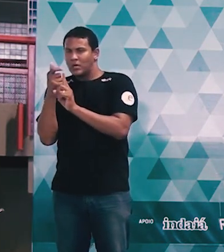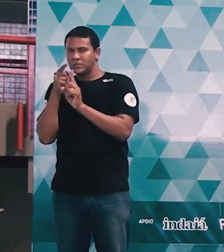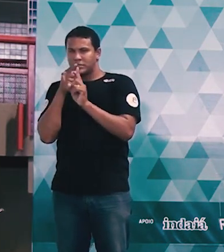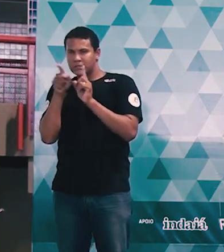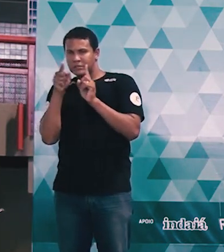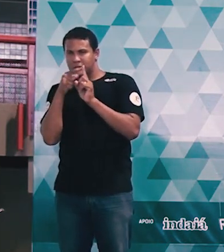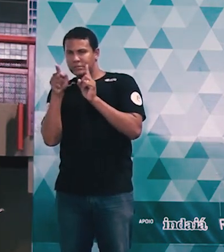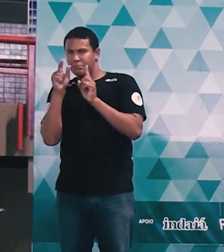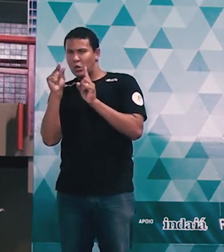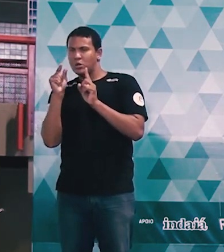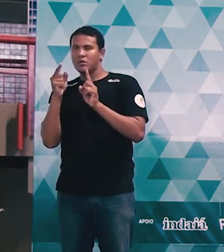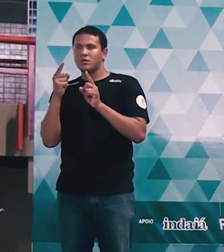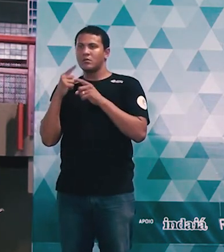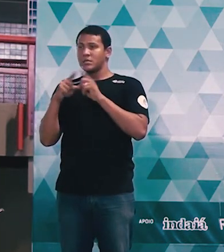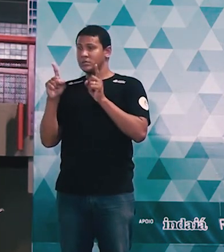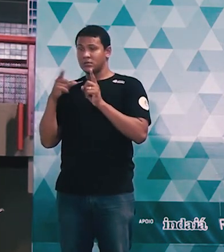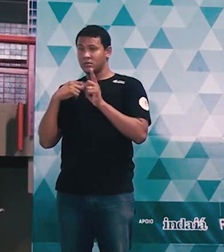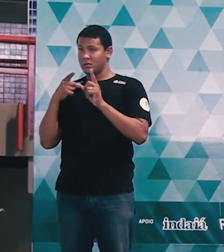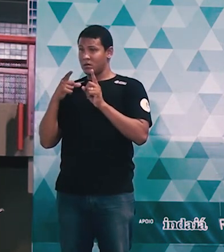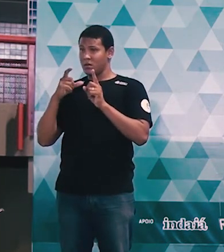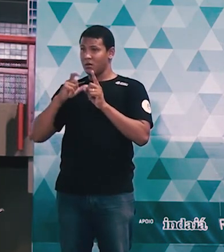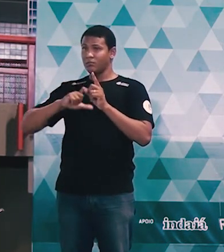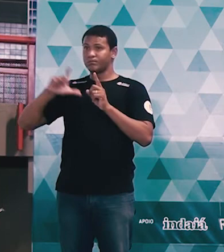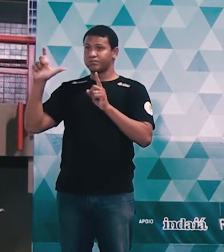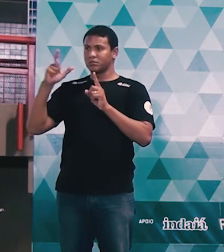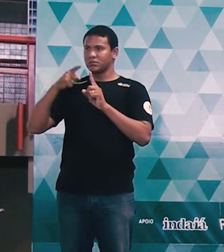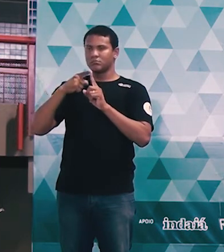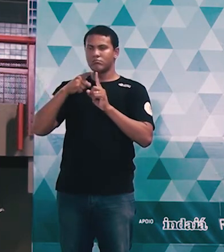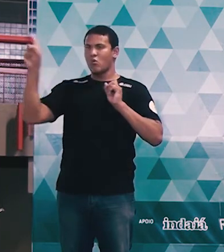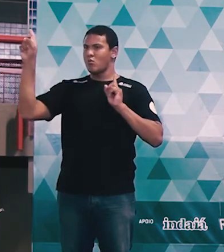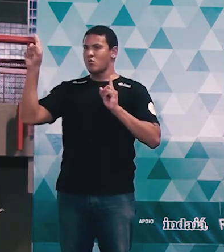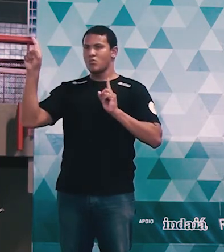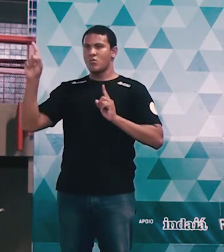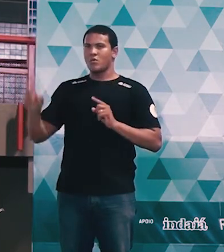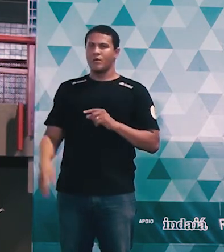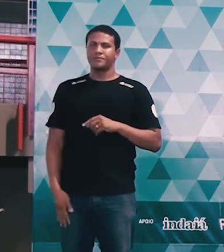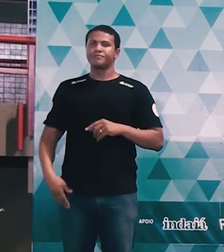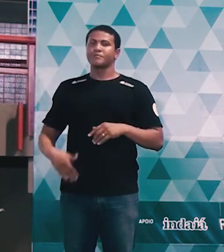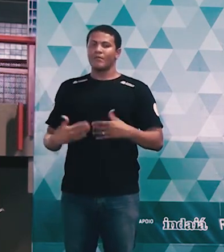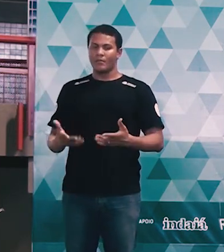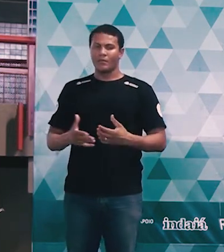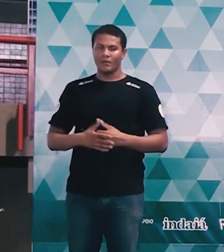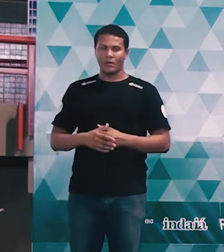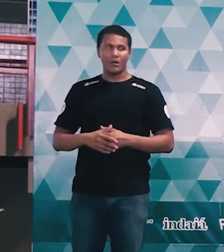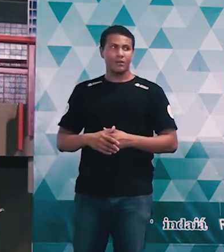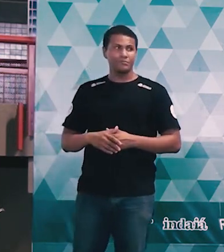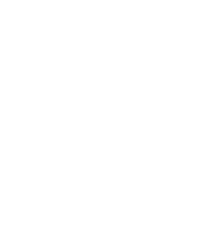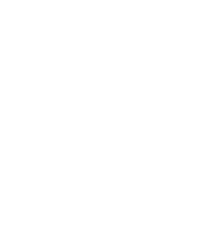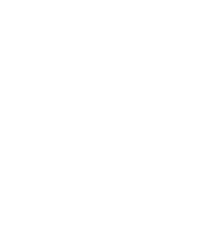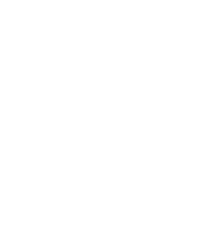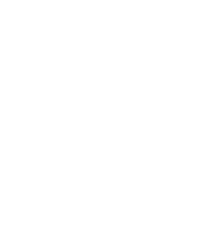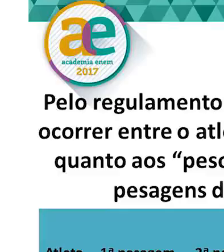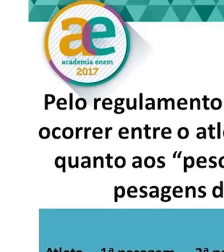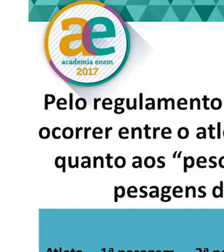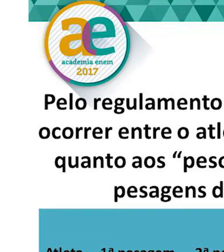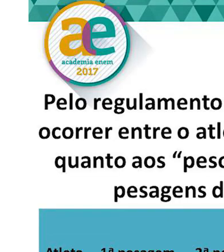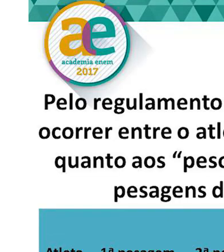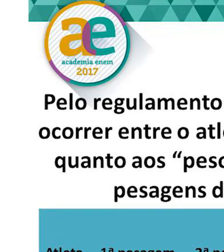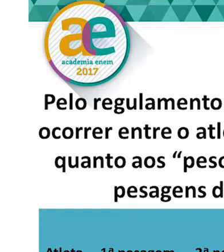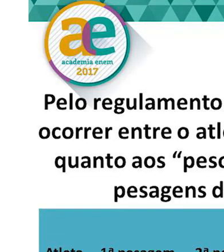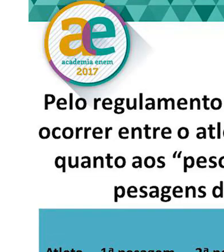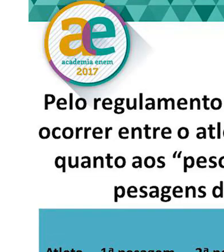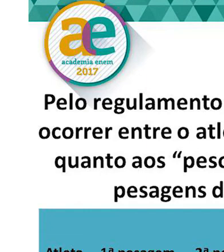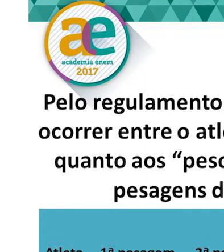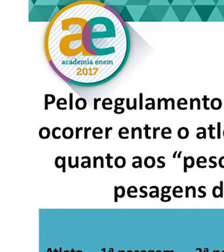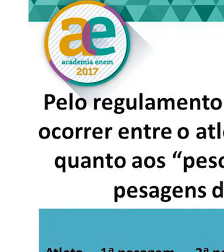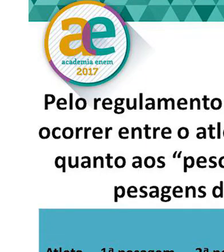é menos regular. Tá certo? Observando a tabela, não tem uma coluna que fala exatamente do desvio padrão? O